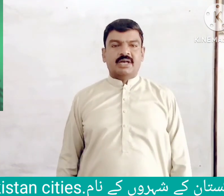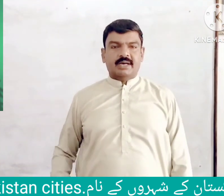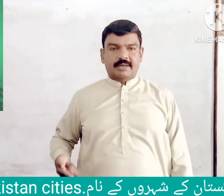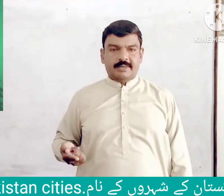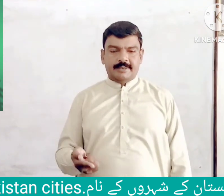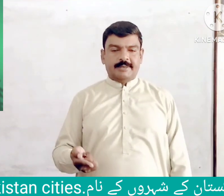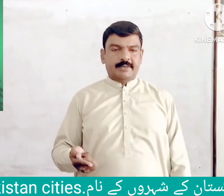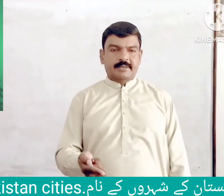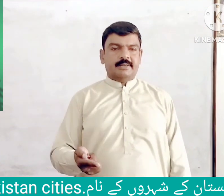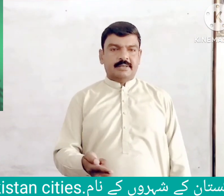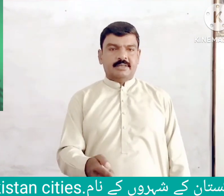खुजदार,